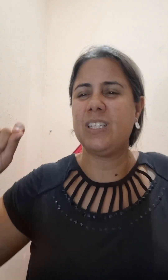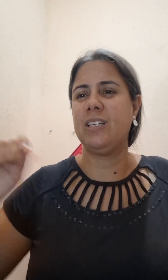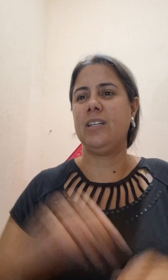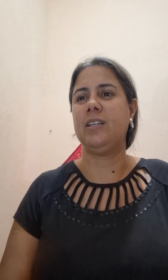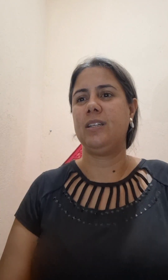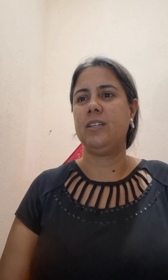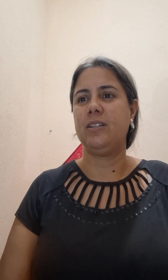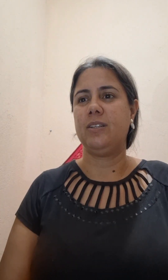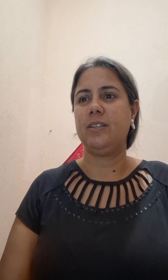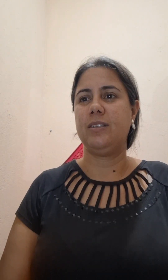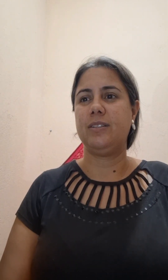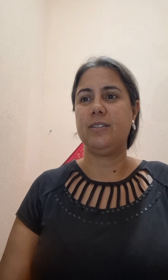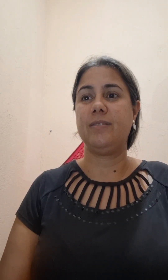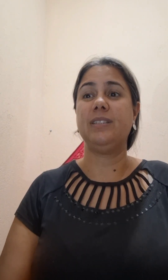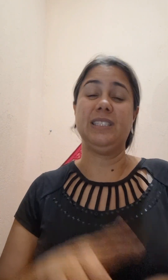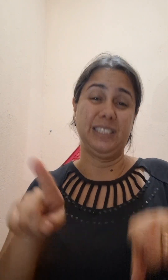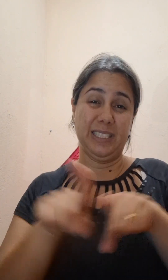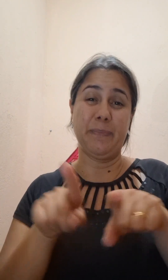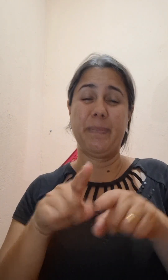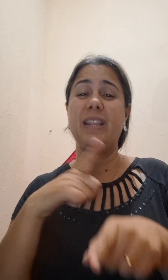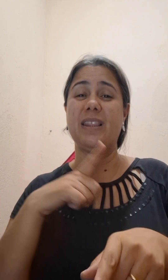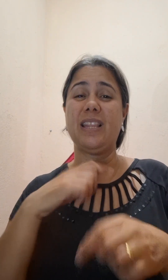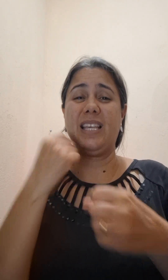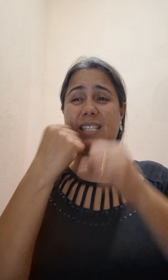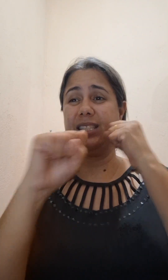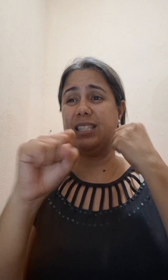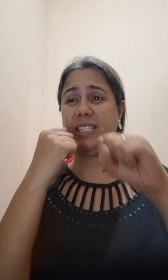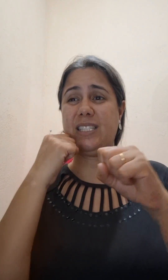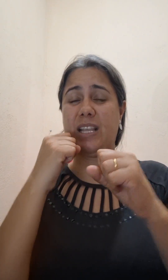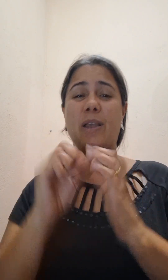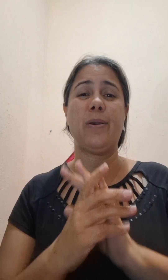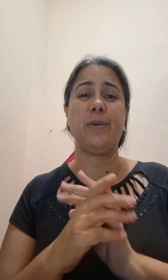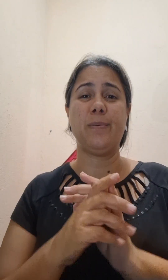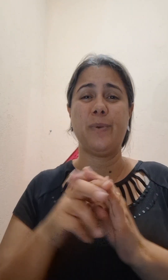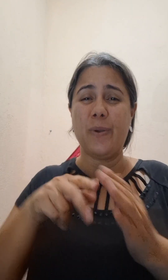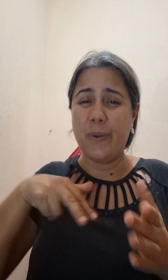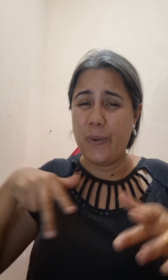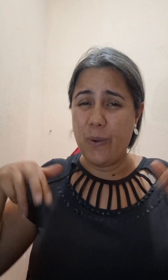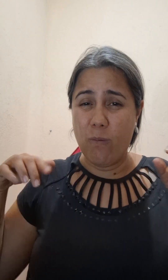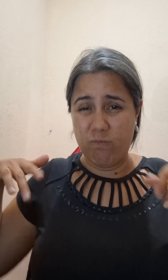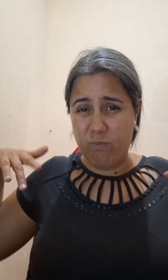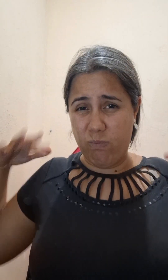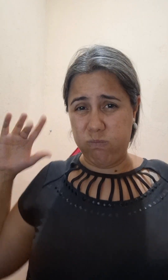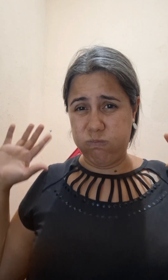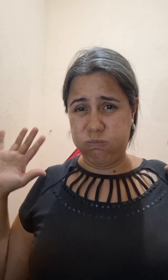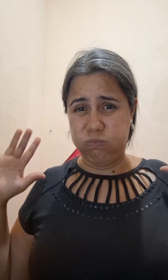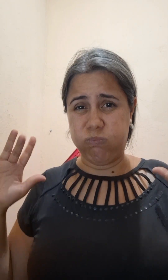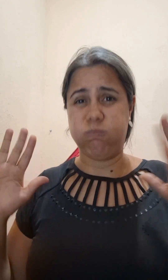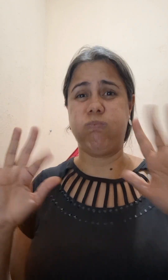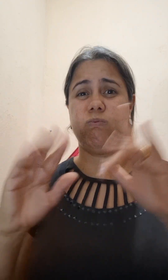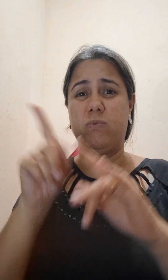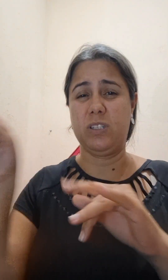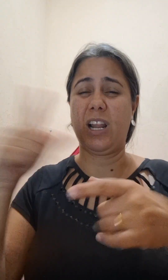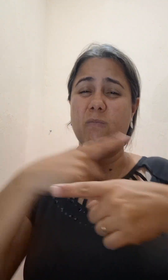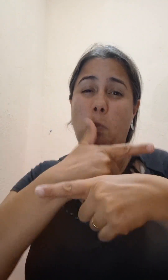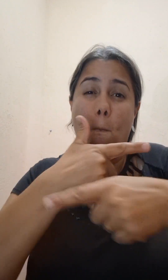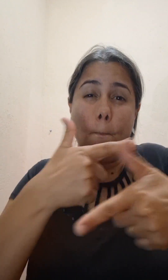Ele escreve sobre a grandeza de Deus. Tem salmos